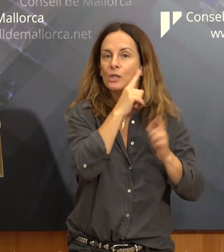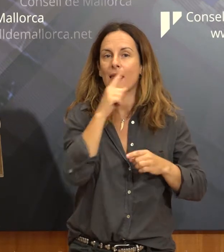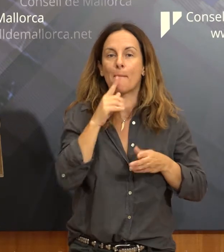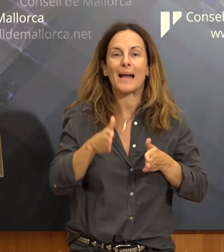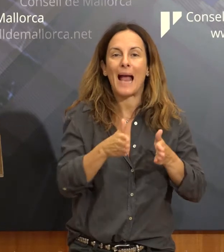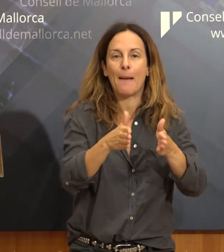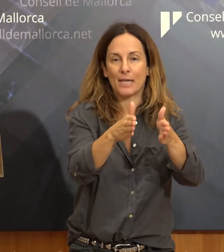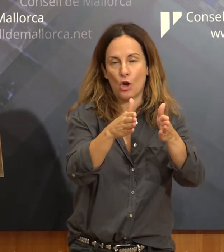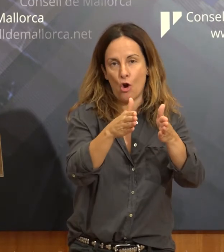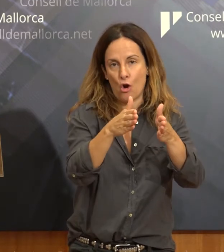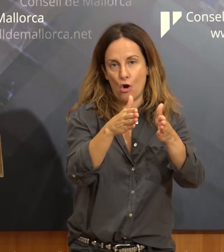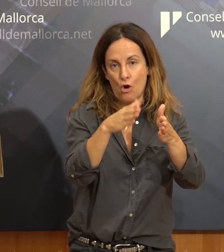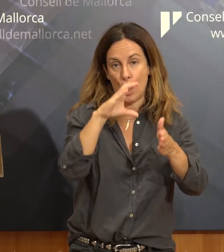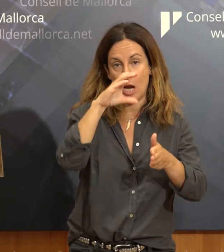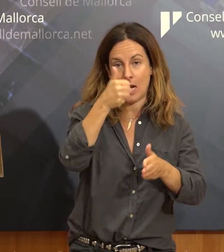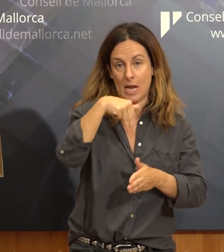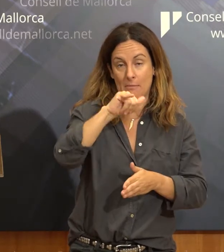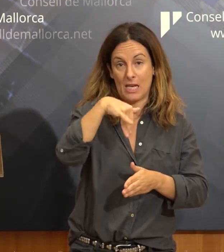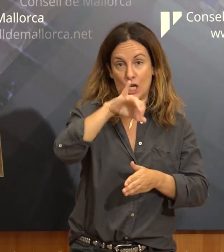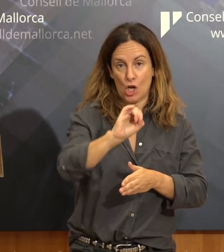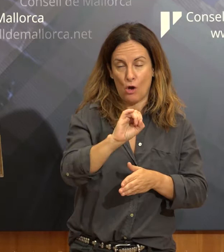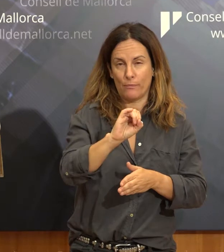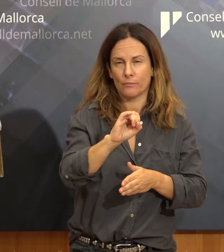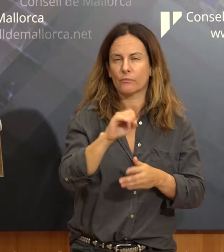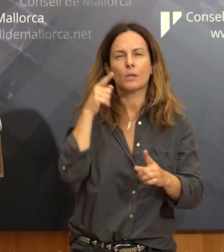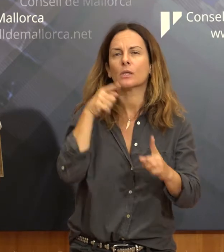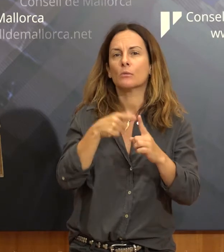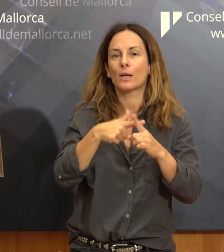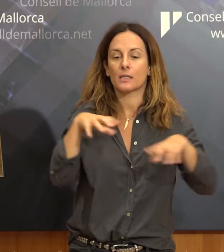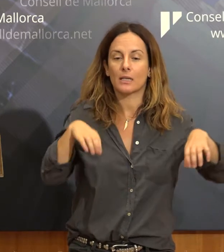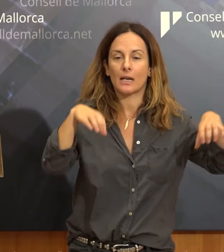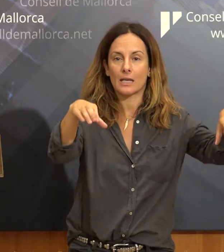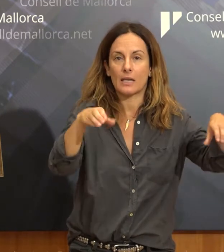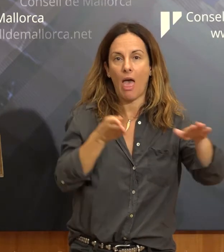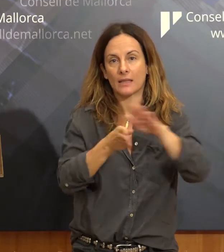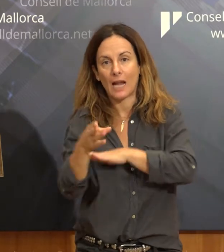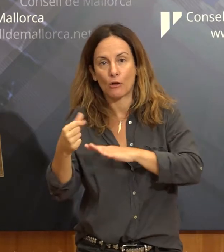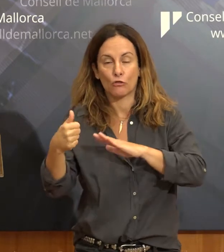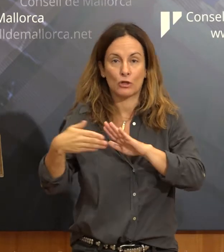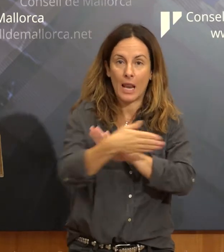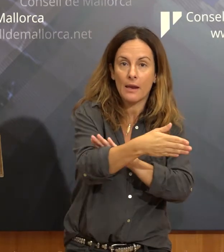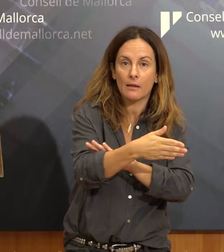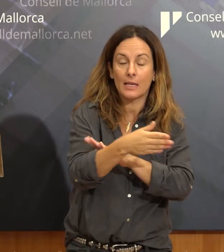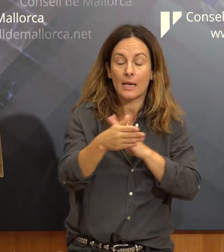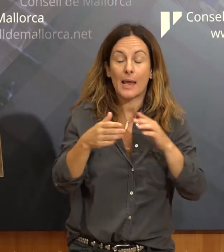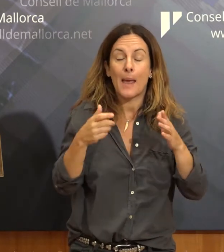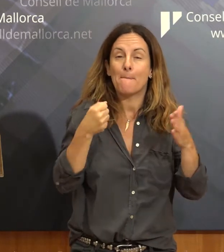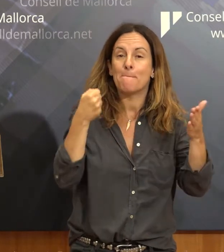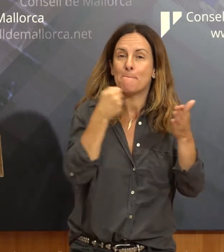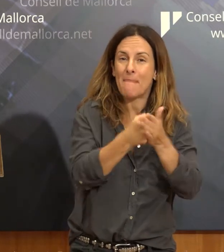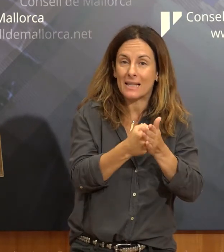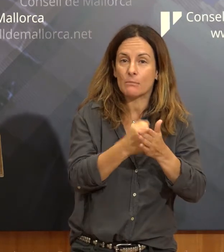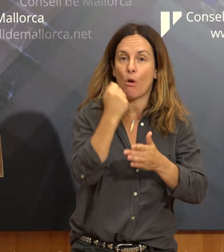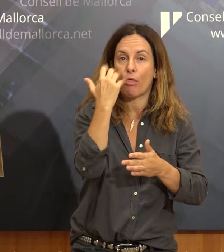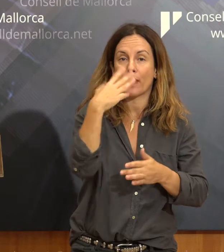seu objectiu és utilitzar-lo únicament per entrar i sortir de les finques, és de 5 metres d'amplada. És el mínim que se pot passar.